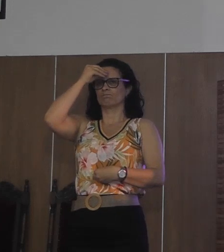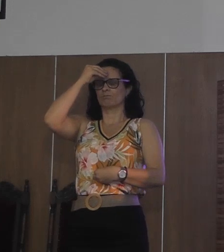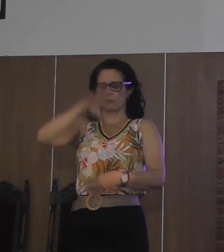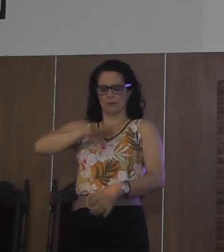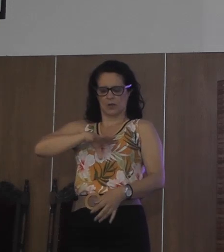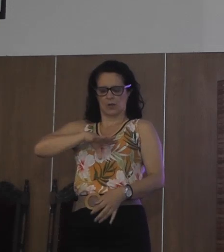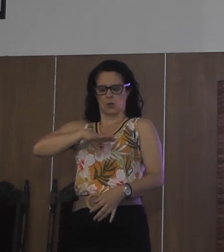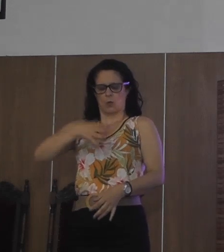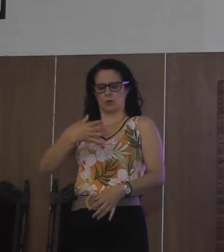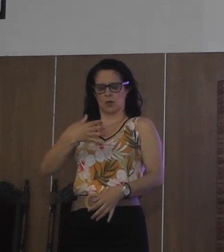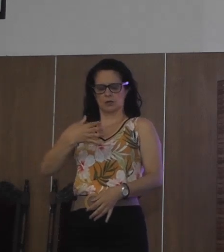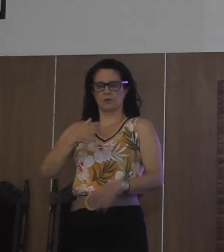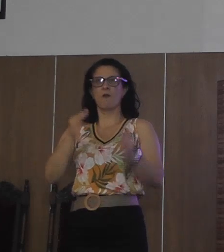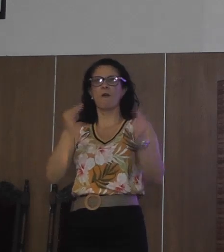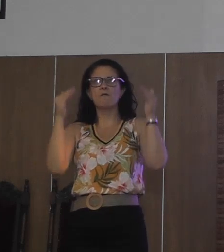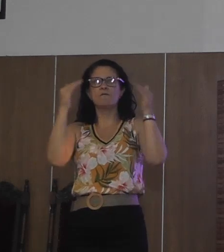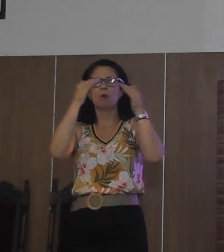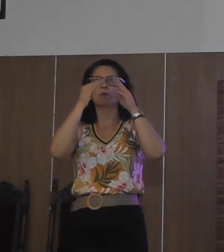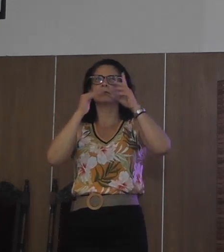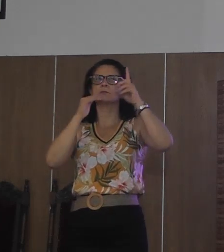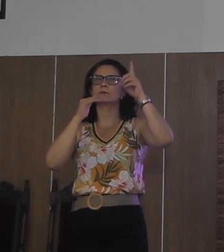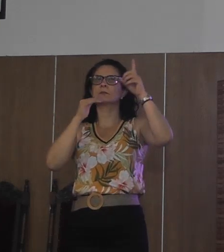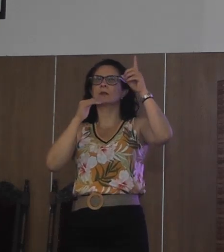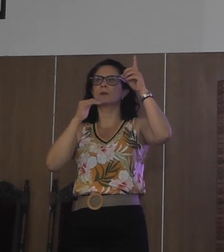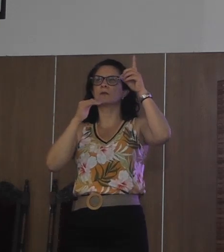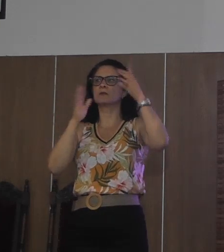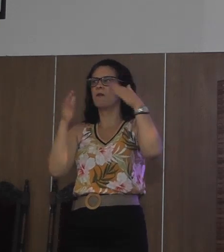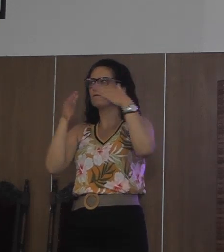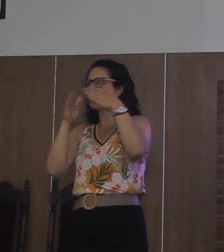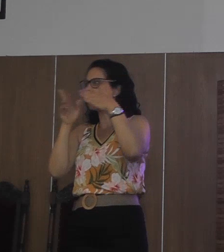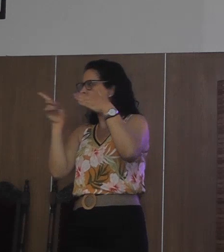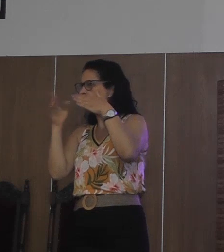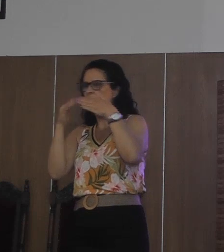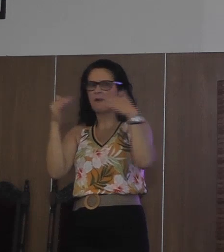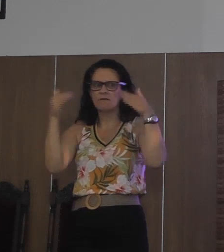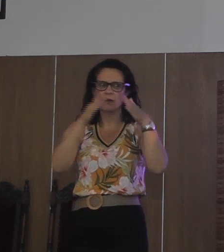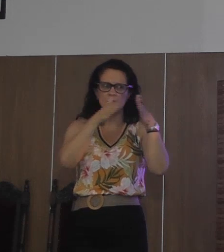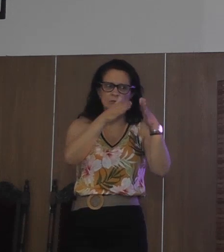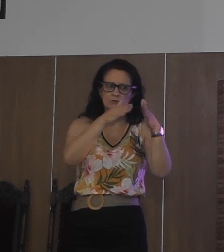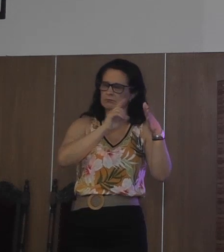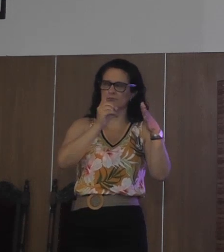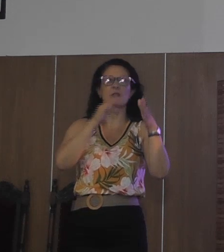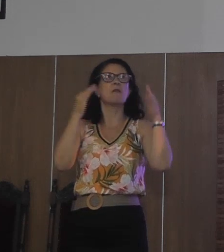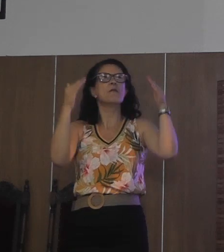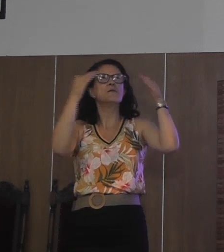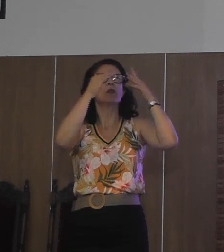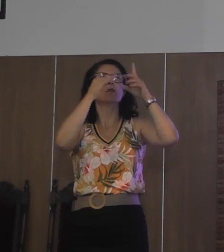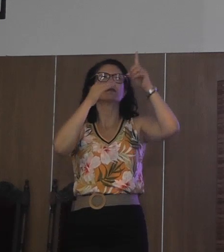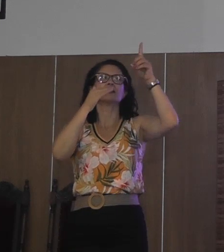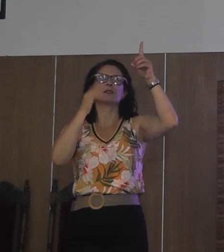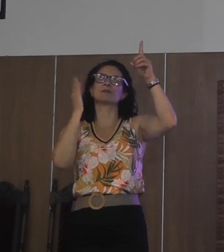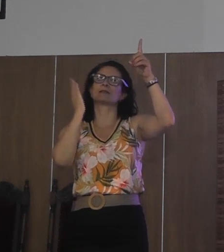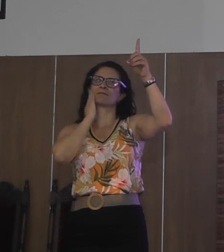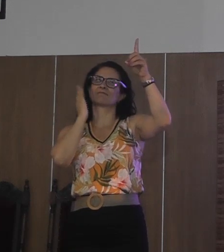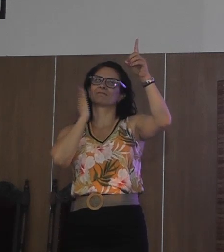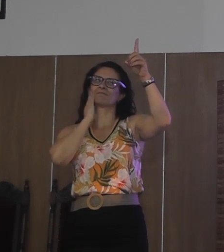ele se concentra não naquilo que vem da direita, nem naquilo que vem da esquerda. Ele sabe que Deus falou com ele.